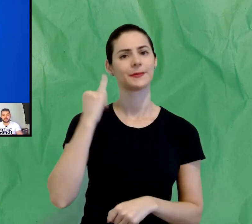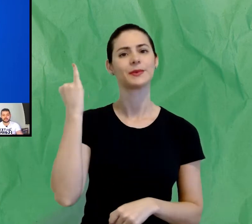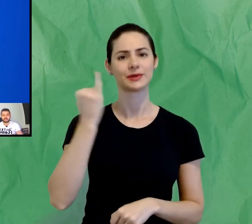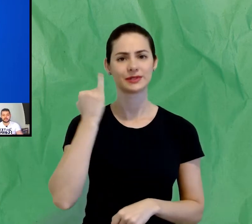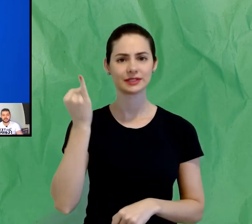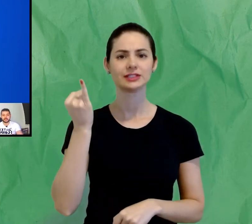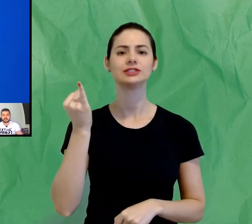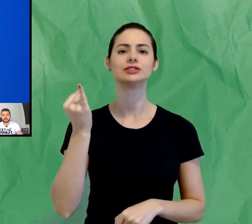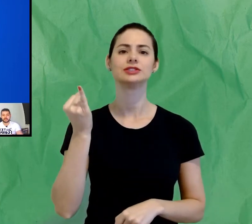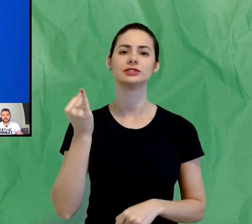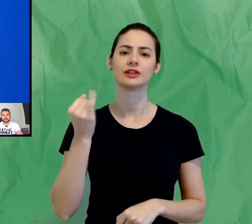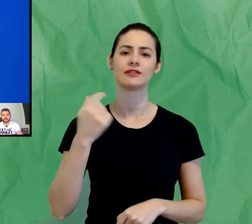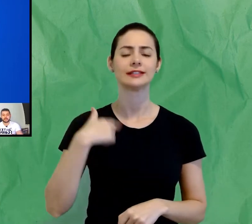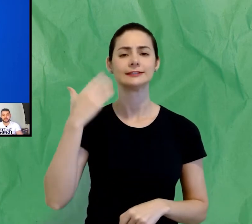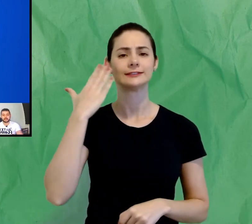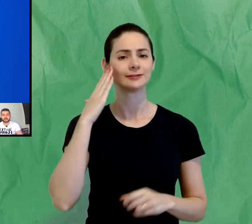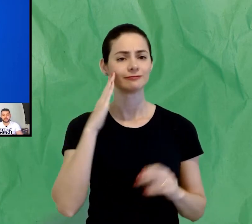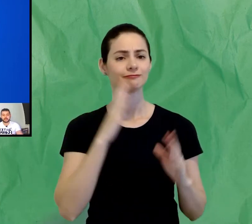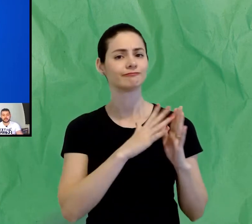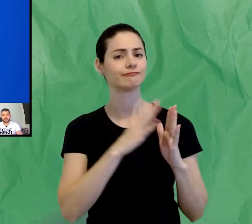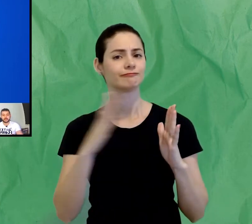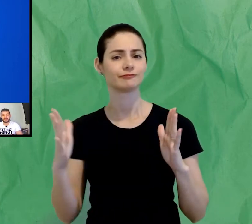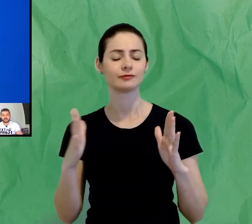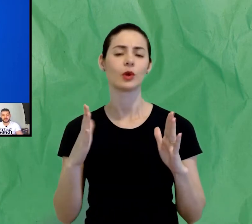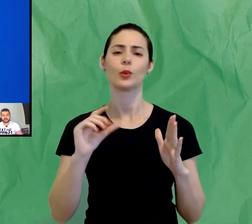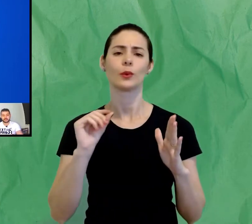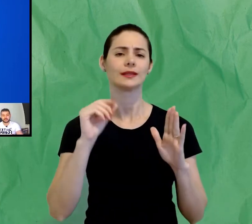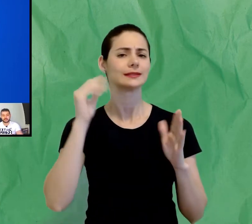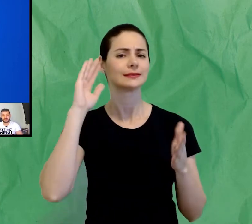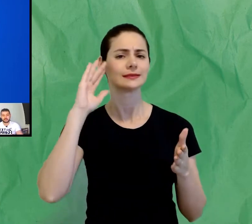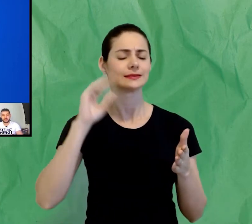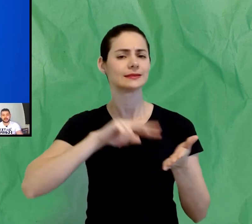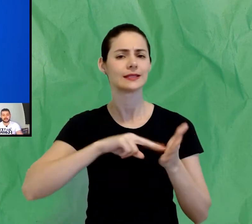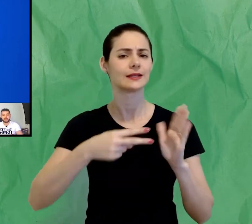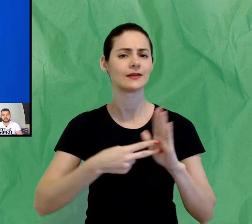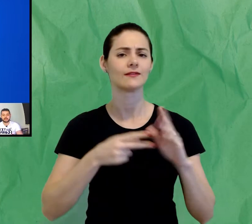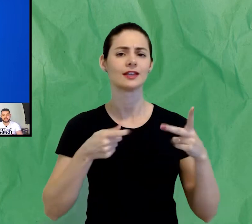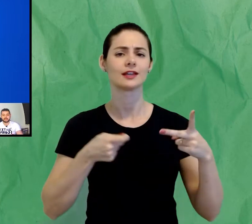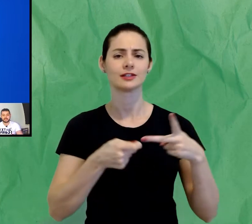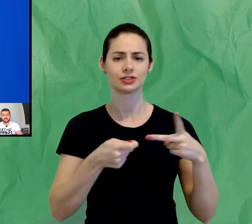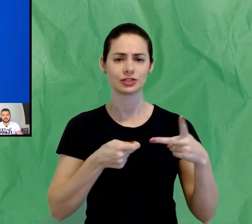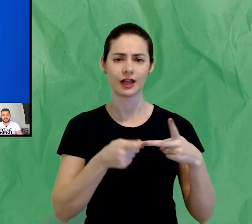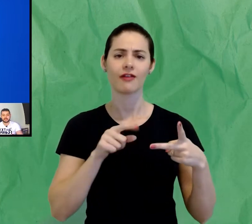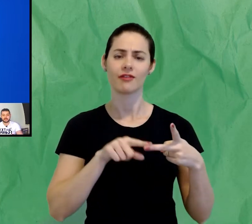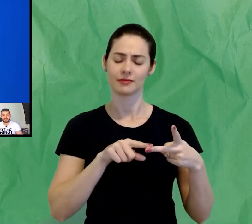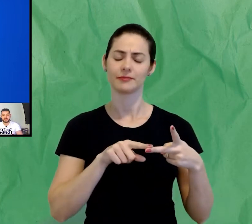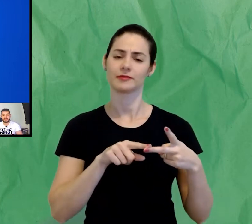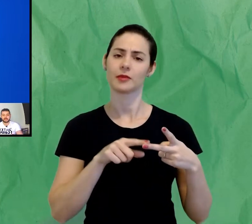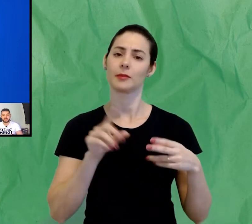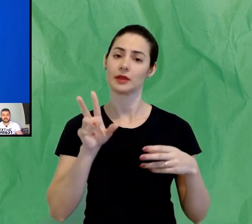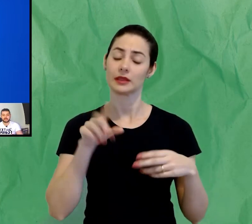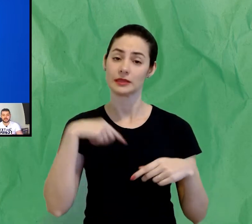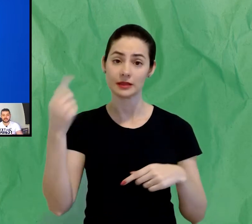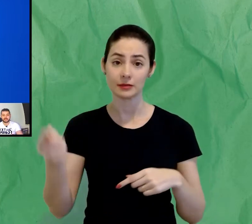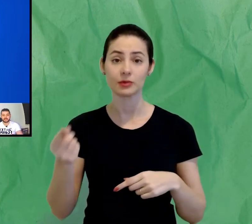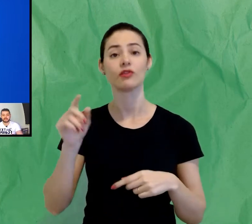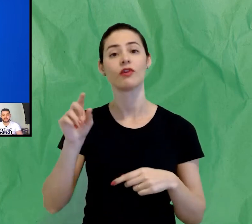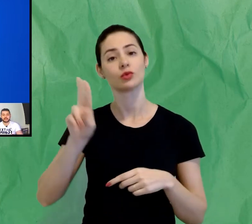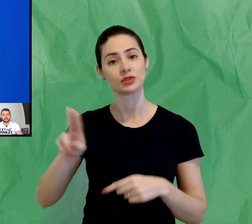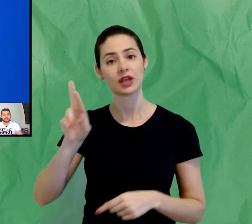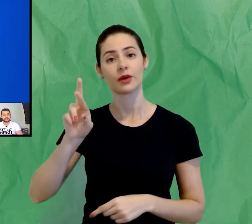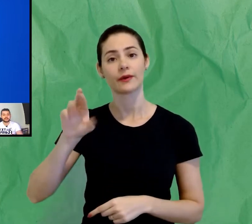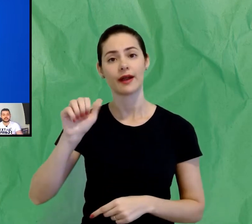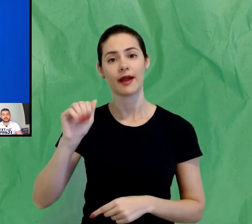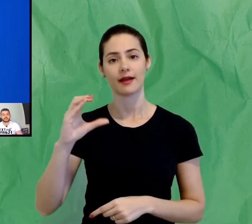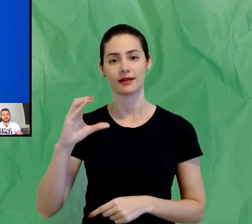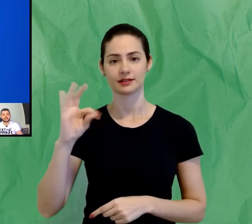tenha solidificado até aqui os conceitos básicos de JavaScript, para que quando a gente chegue na implementação com React Native,